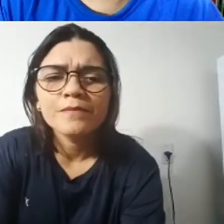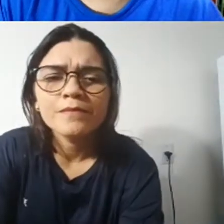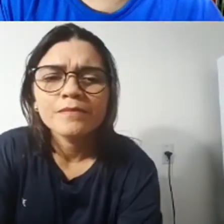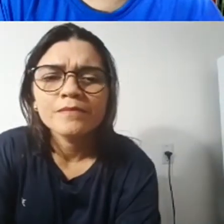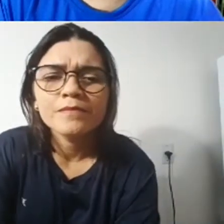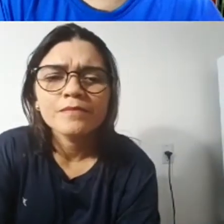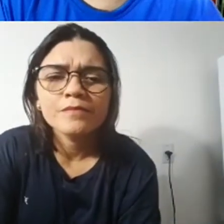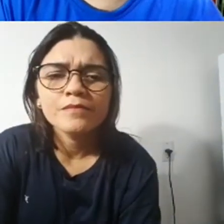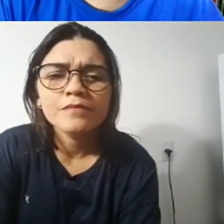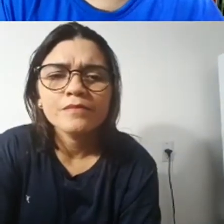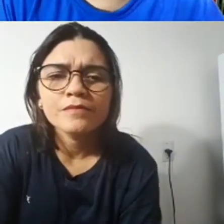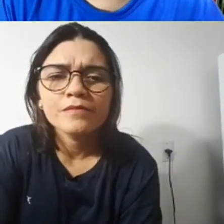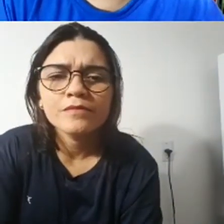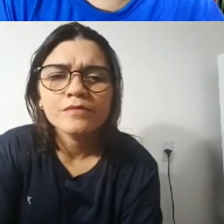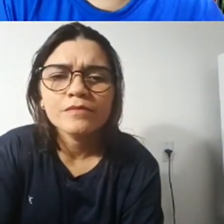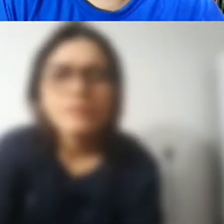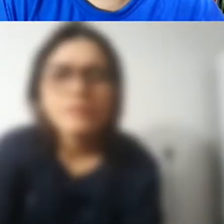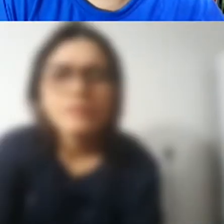Oi, tá me ouvindo?